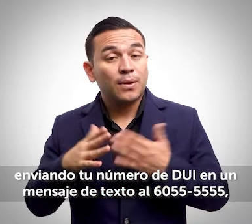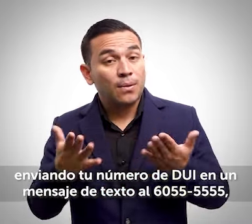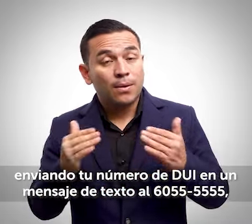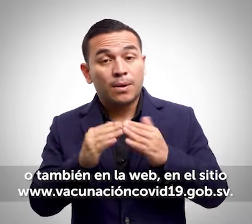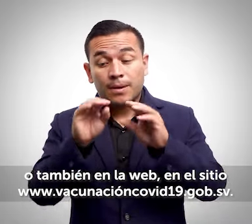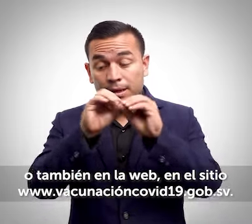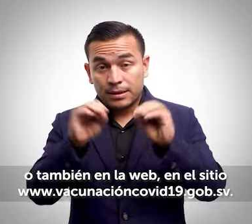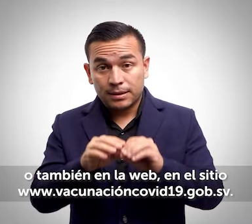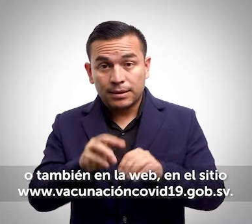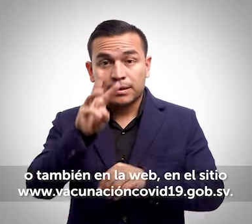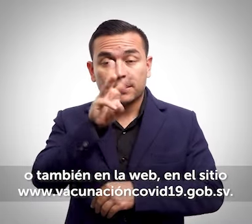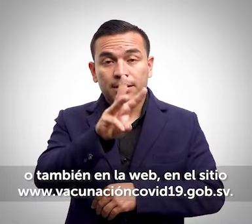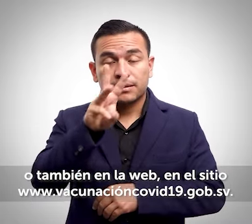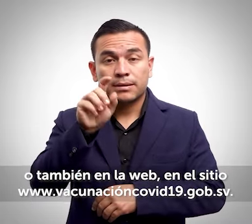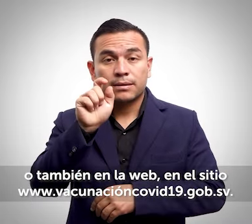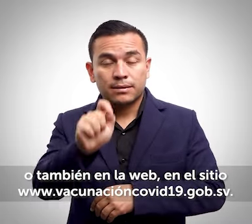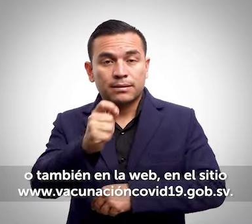6055-5555 o también en la web, en el sitio